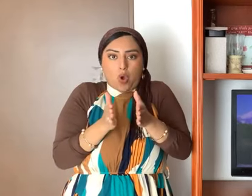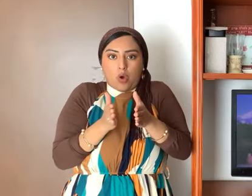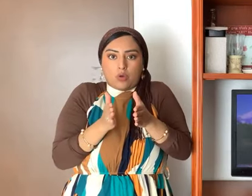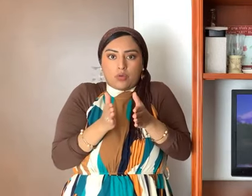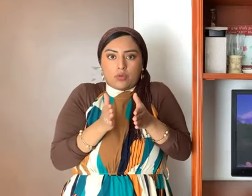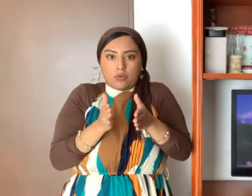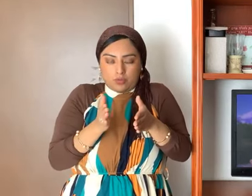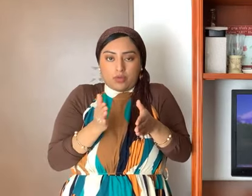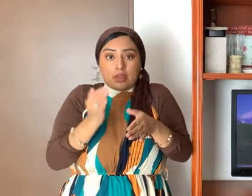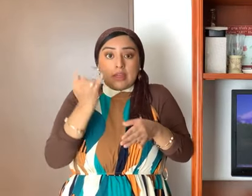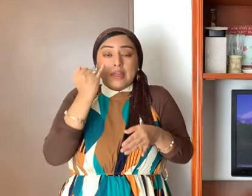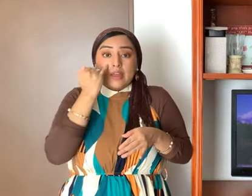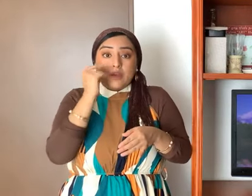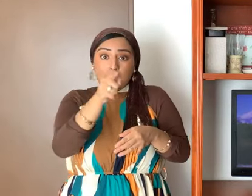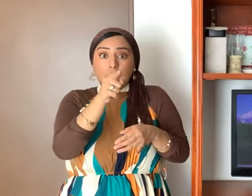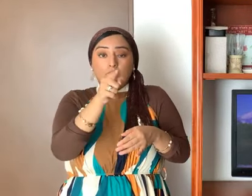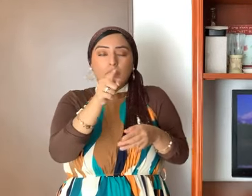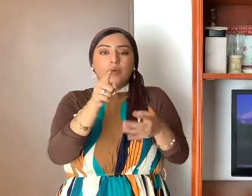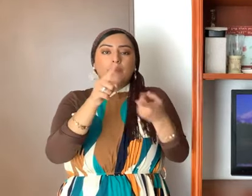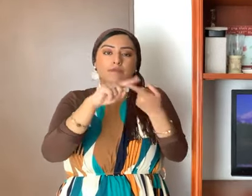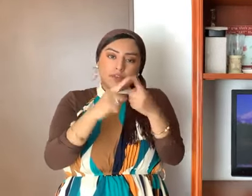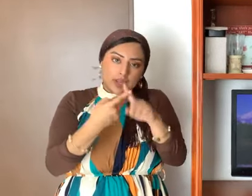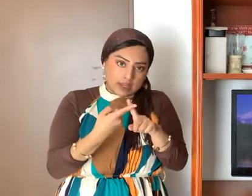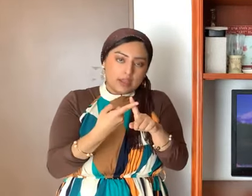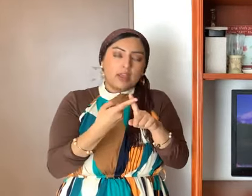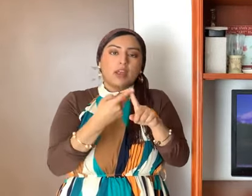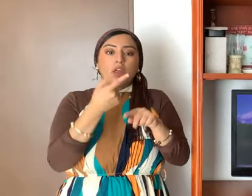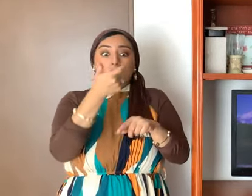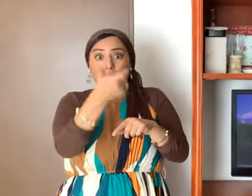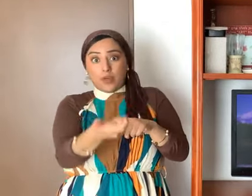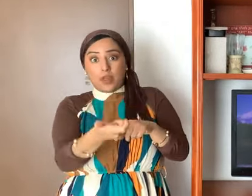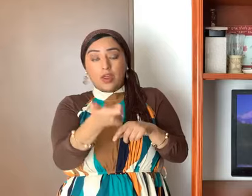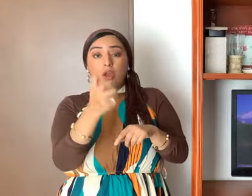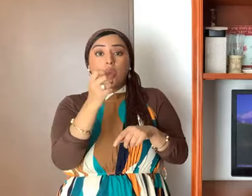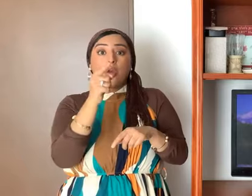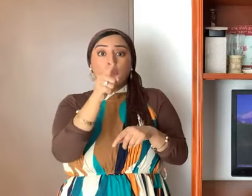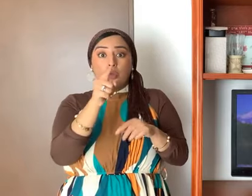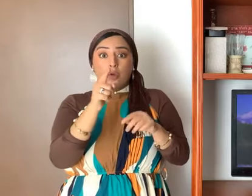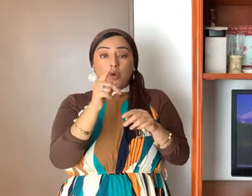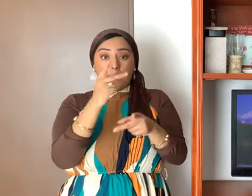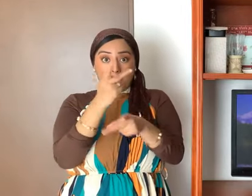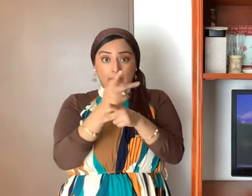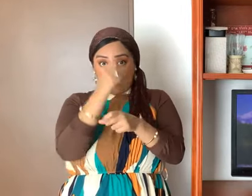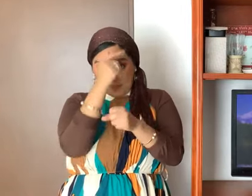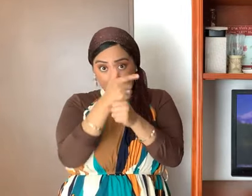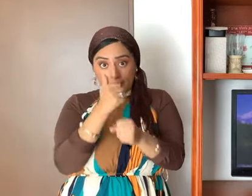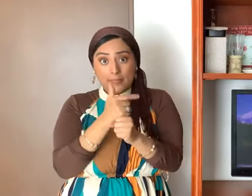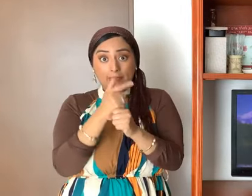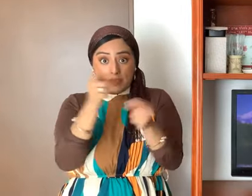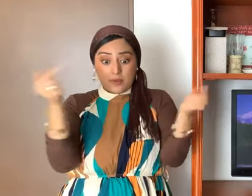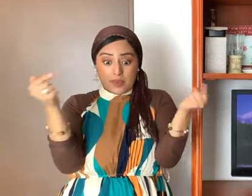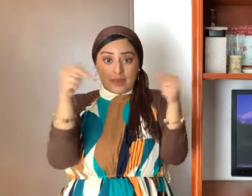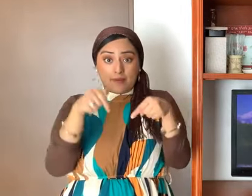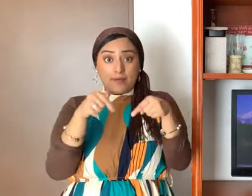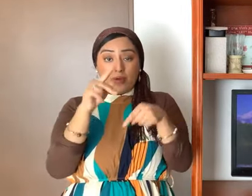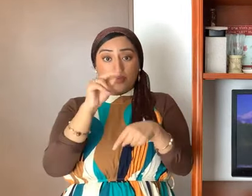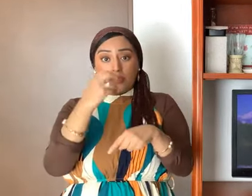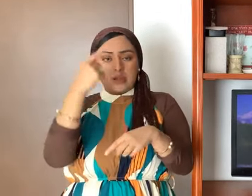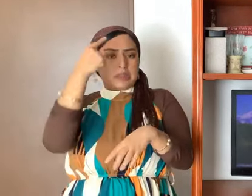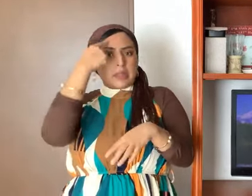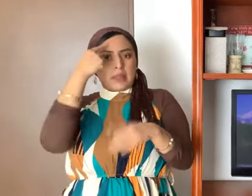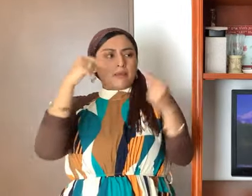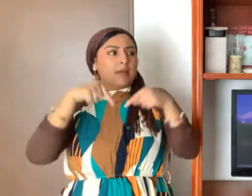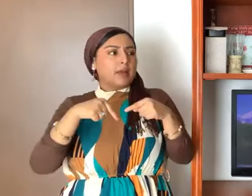todos. Si usted, amigo o amiga, o tú que estás ya guardando Torah, veniste a la Torah para